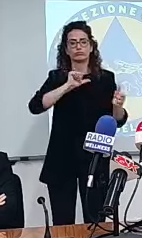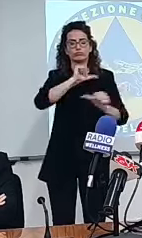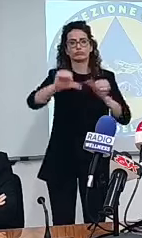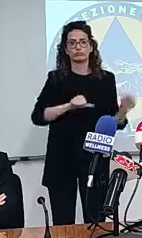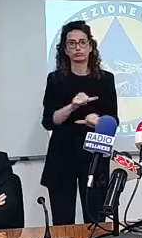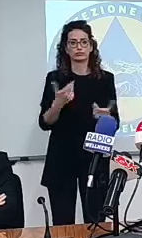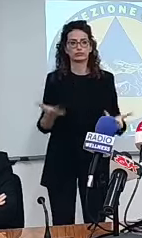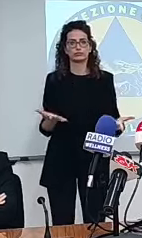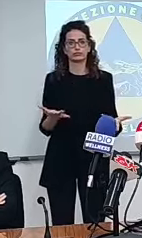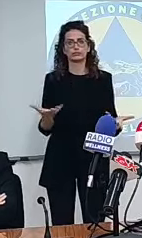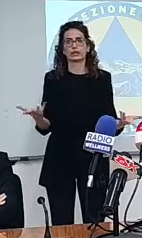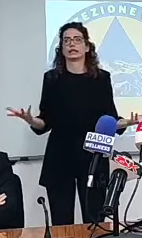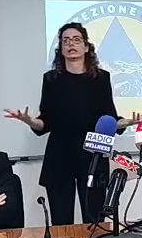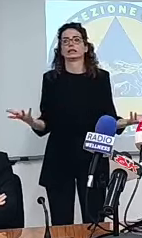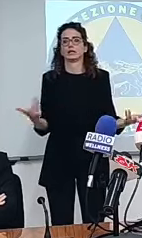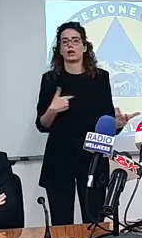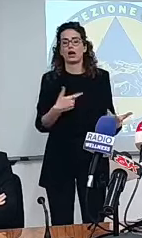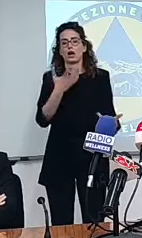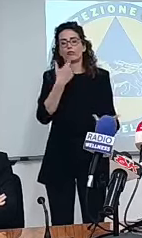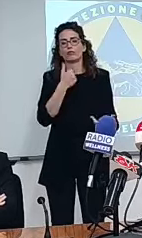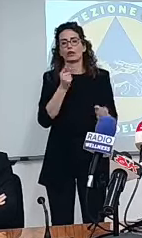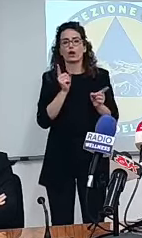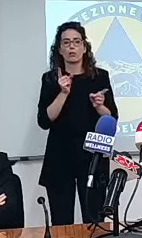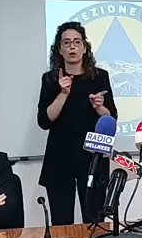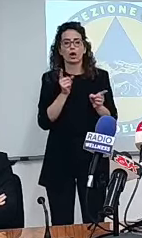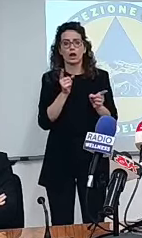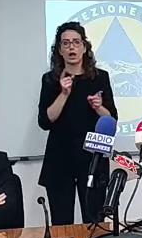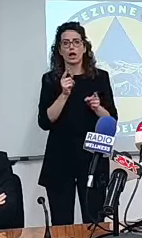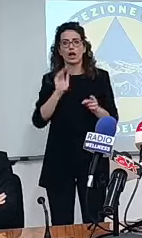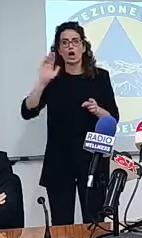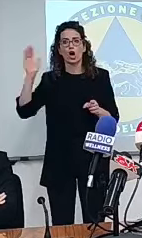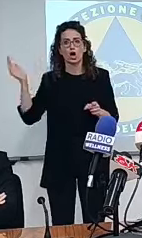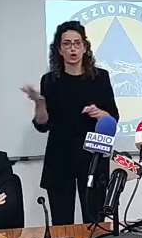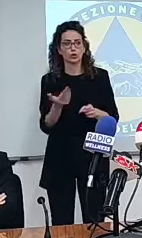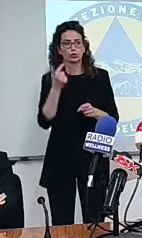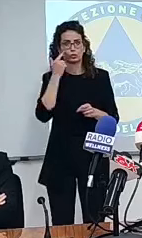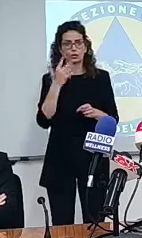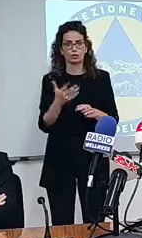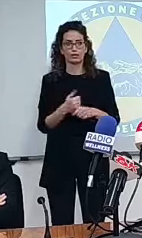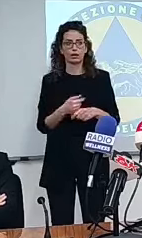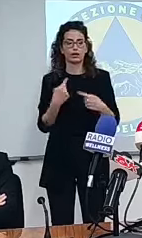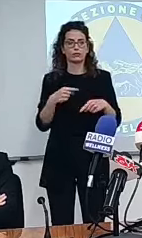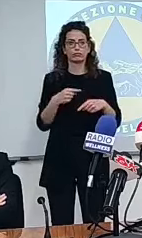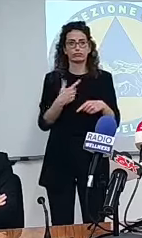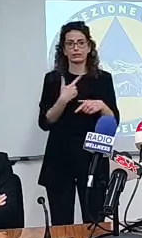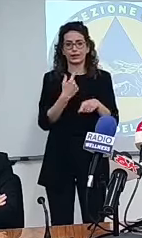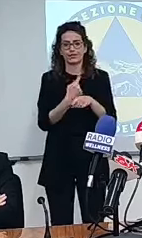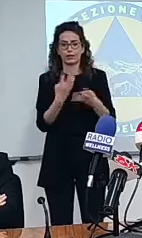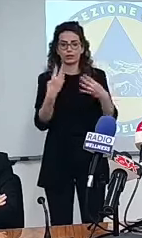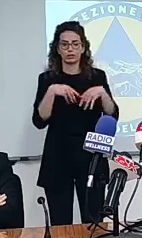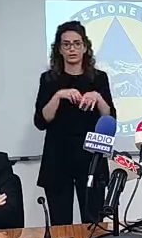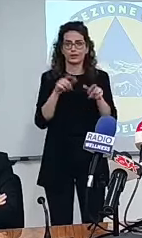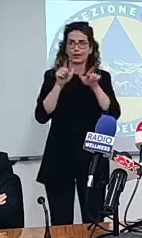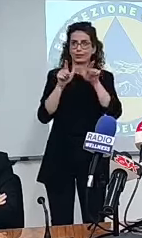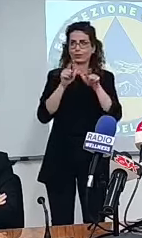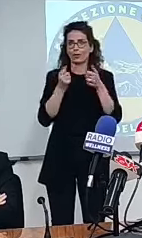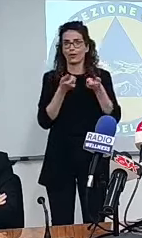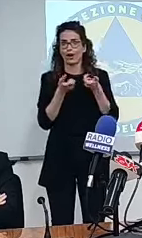dica, che lo sappiano tutti, no? Allora ci dobbiamo riorientare col sole, fare tutta una serie di calcoli.